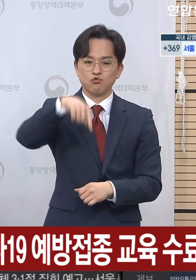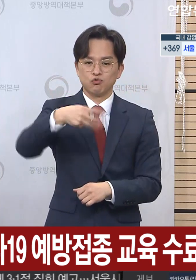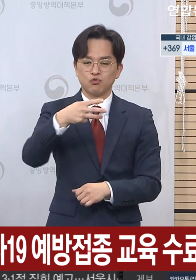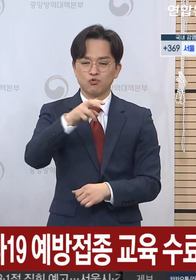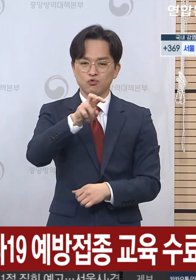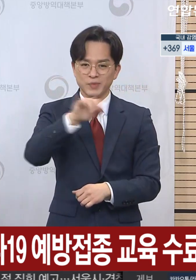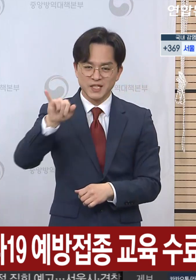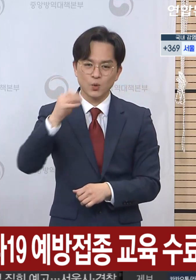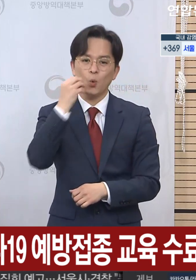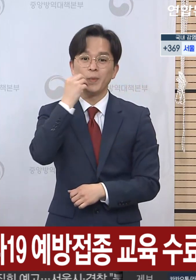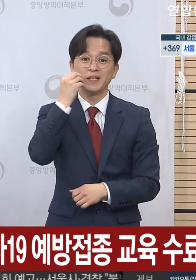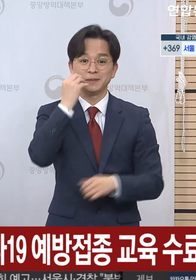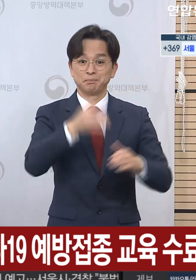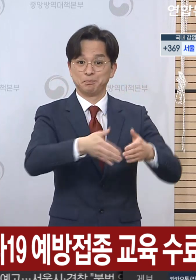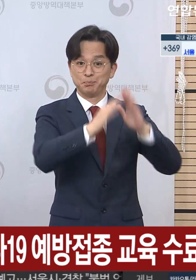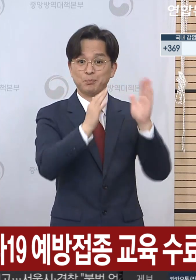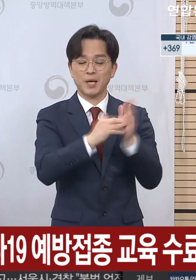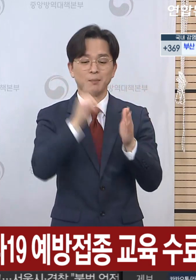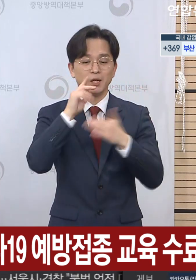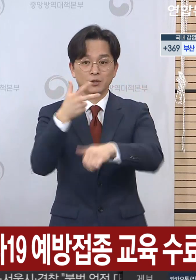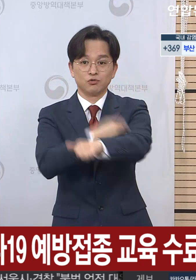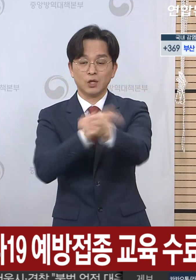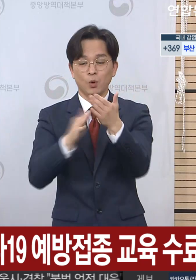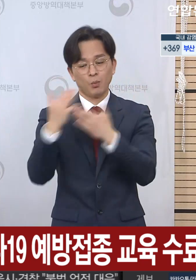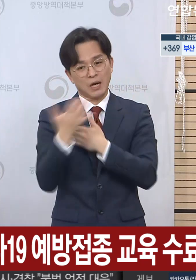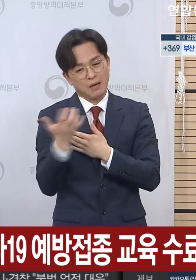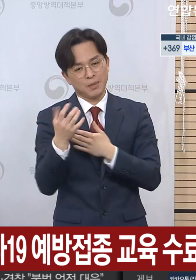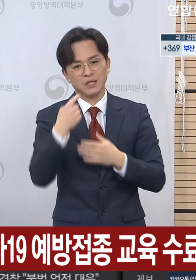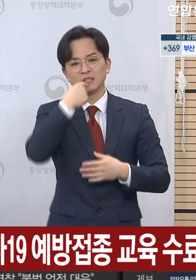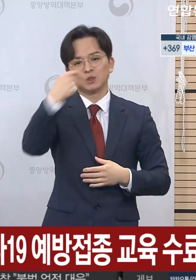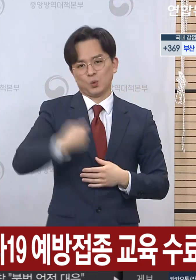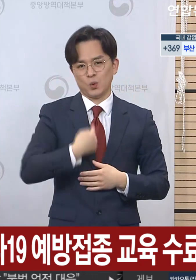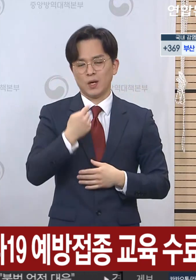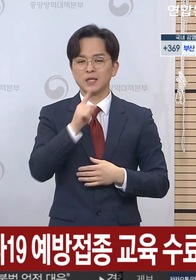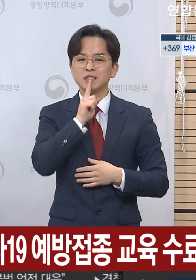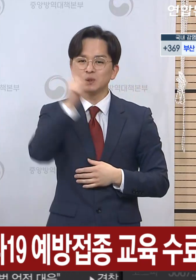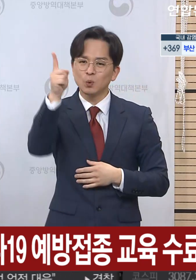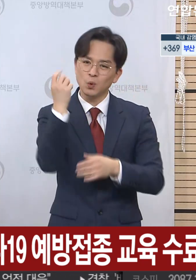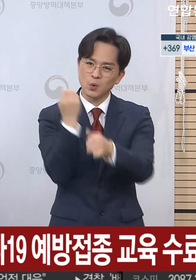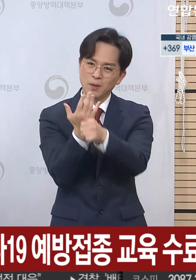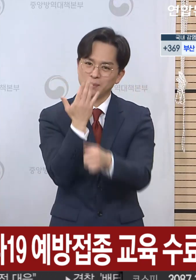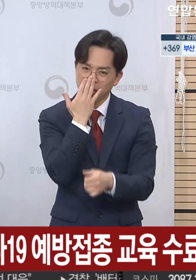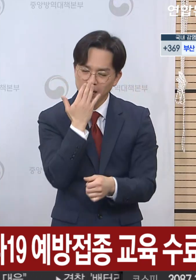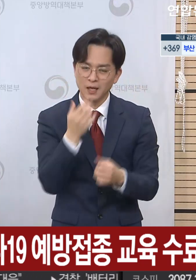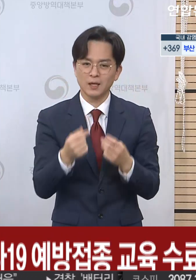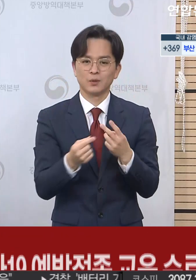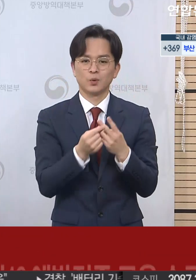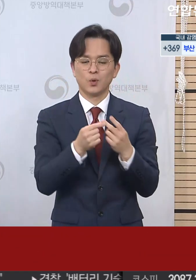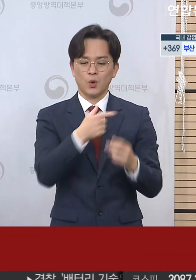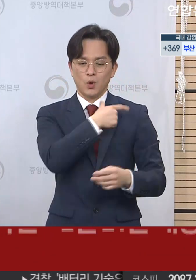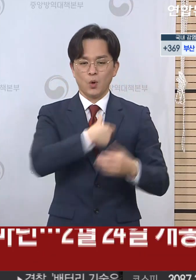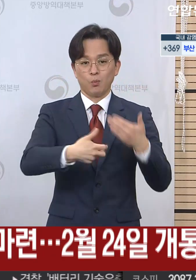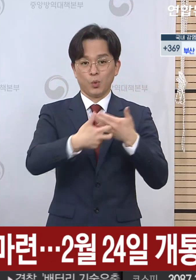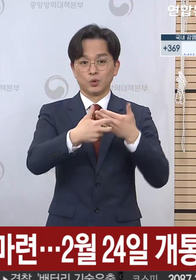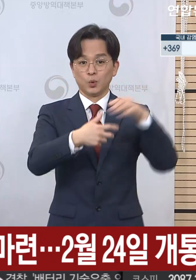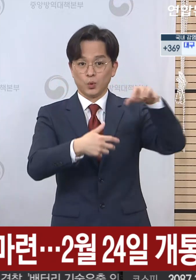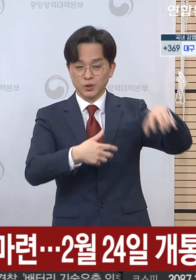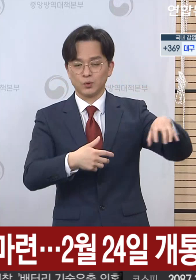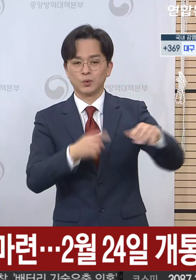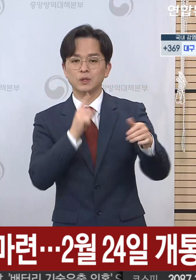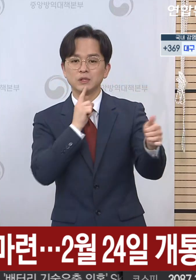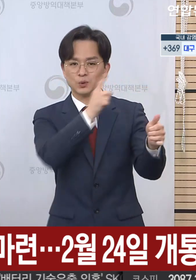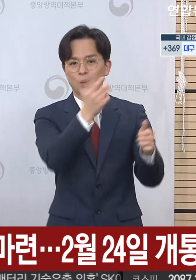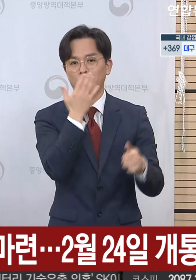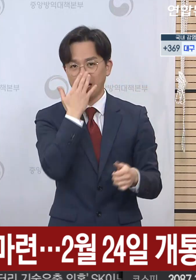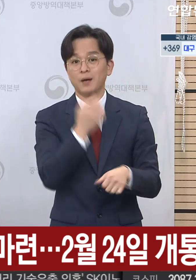통해 이상 반응 신고 기능을 마련을 하고 보건소와 의료기관 등에서도 이상 반응을 신고 관리할 수 있도록